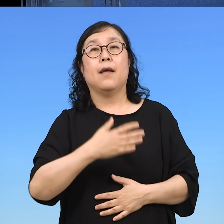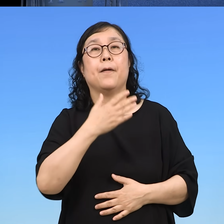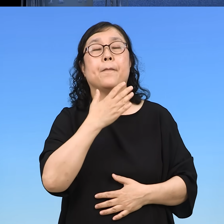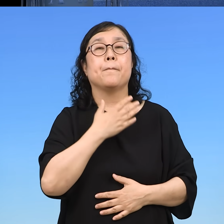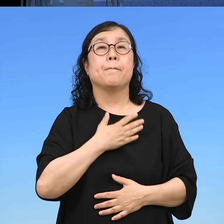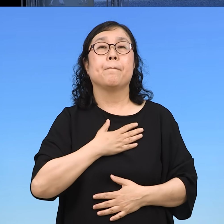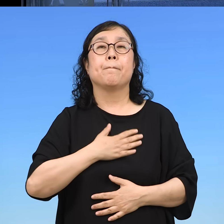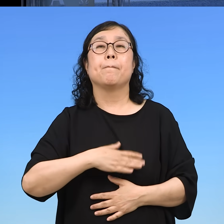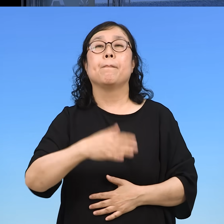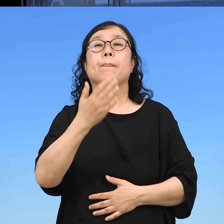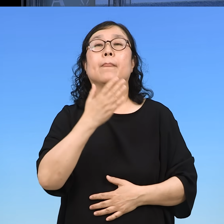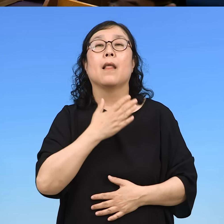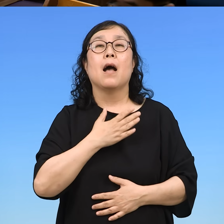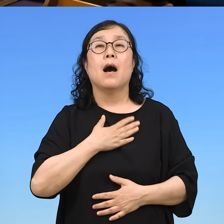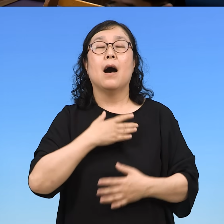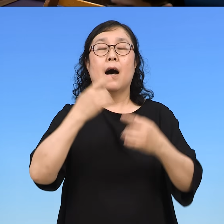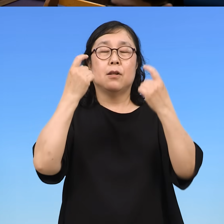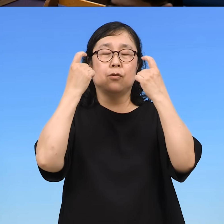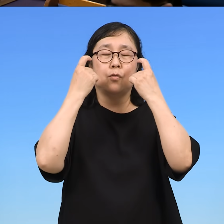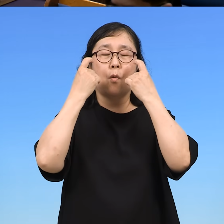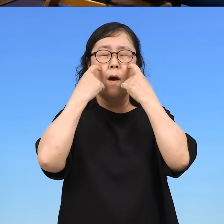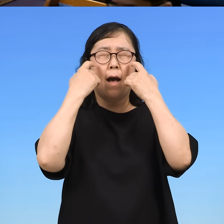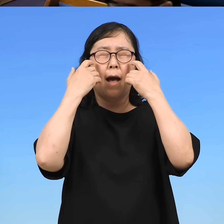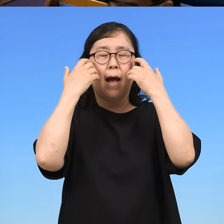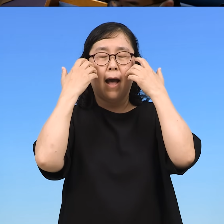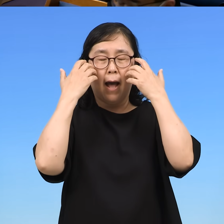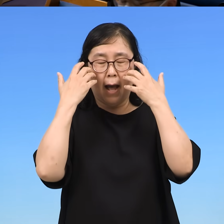나는 확실히 아네.